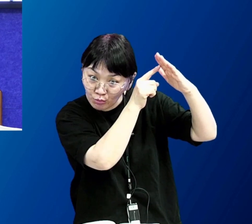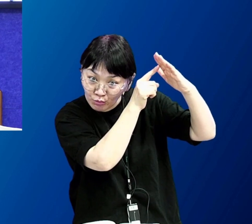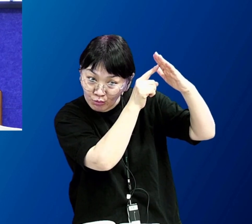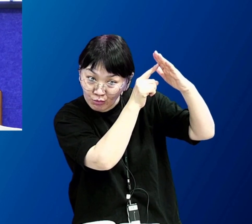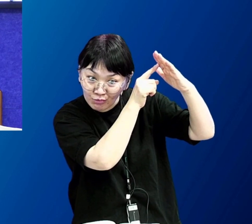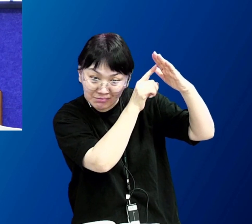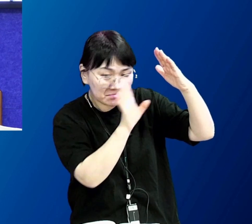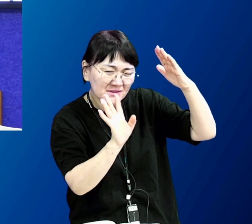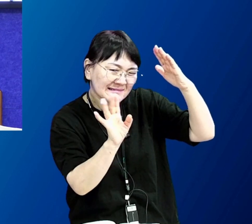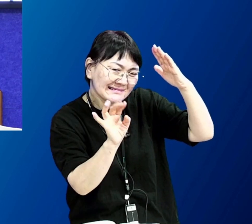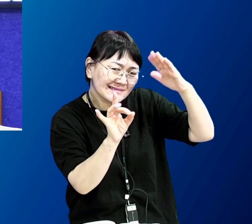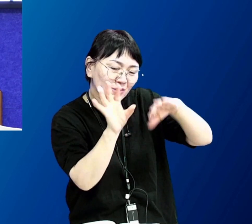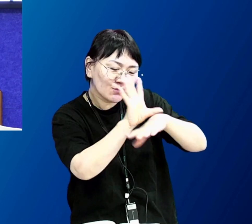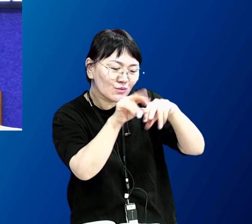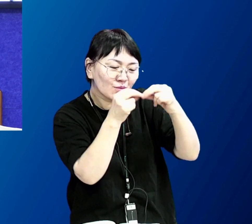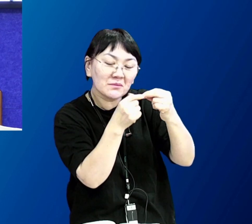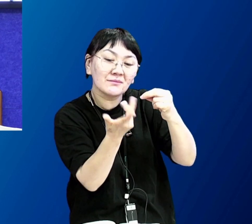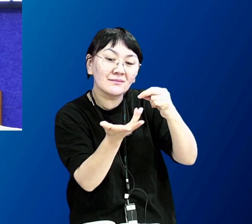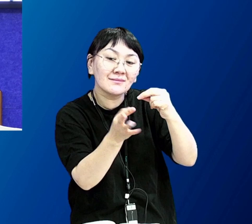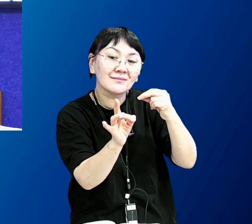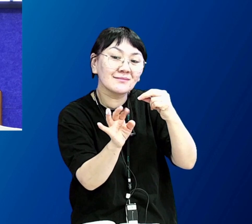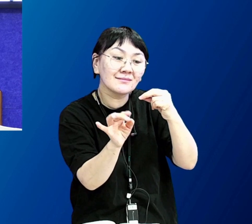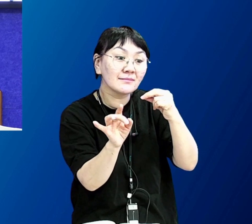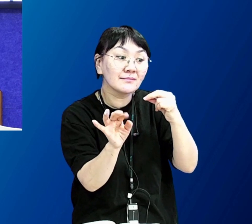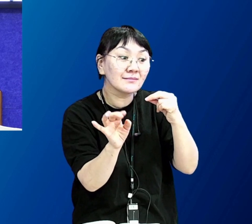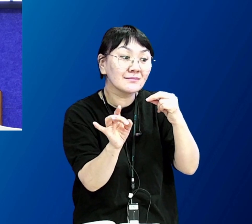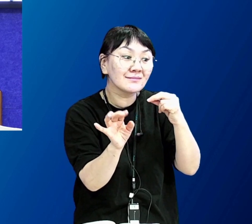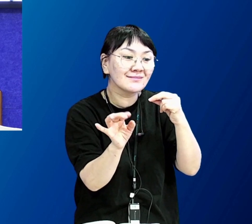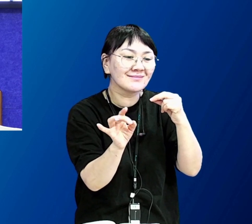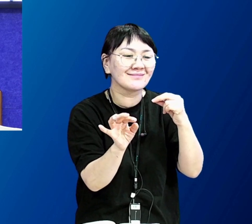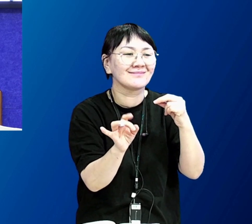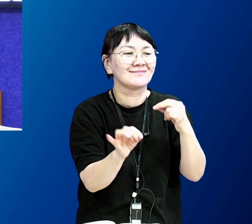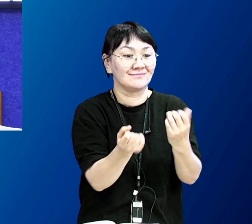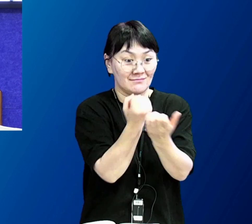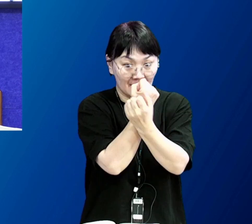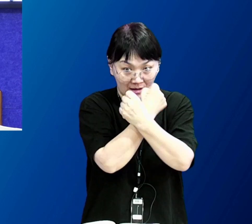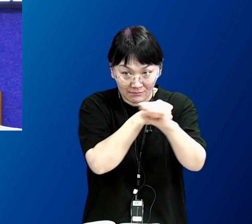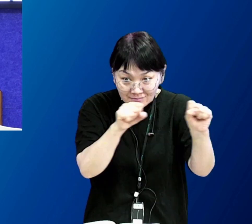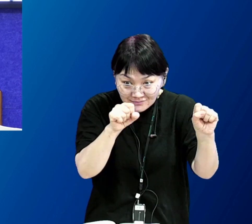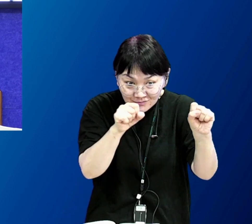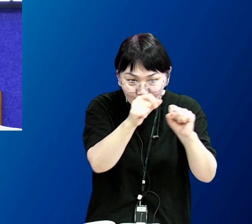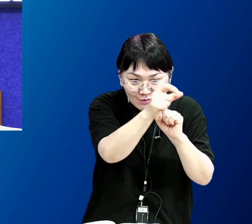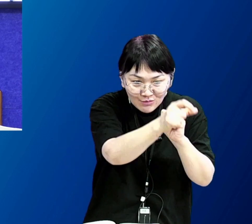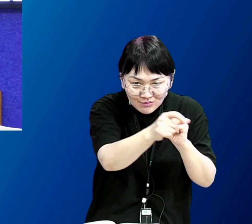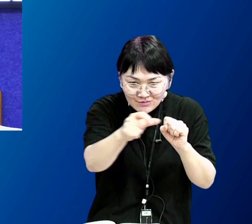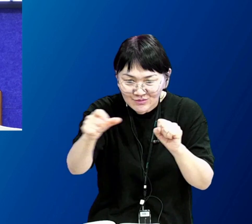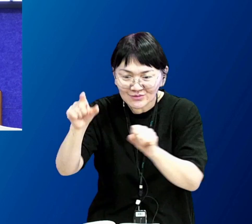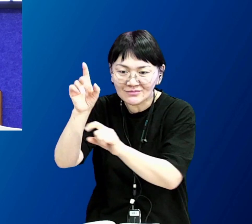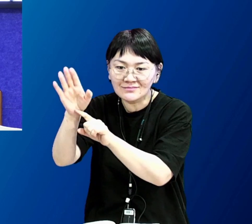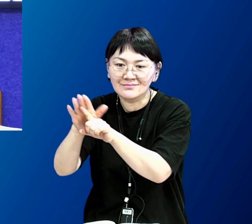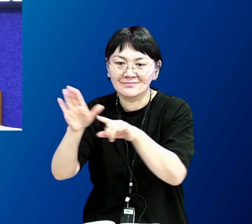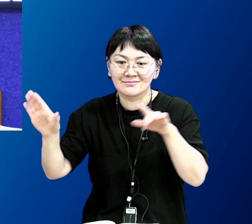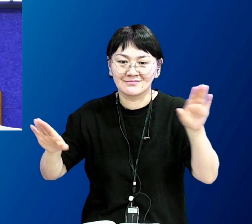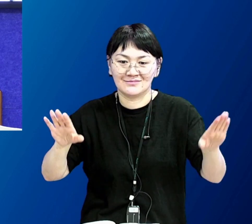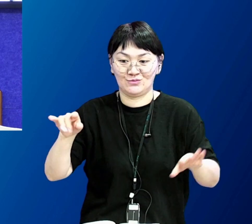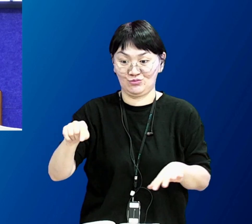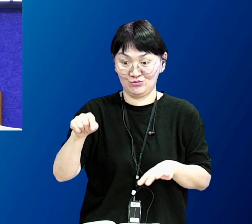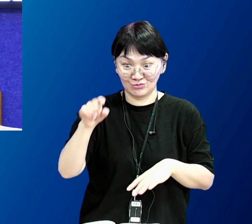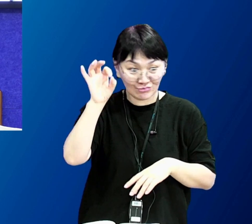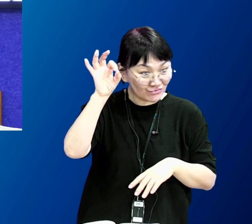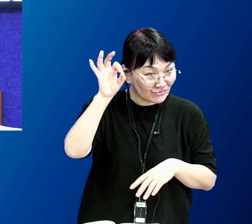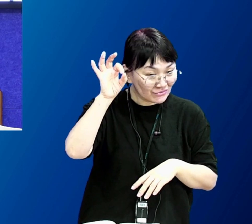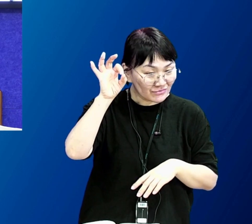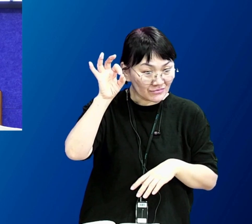барилга биш шүү дээ. Юу бол? Авралыг авсан бид өхөн биз дээ.